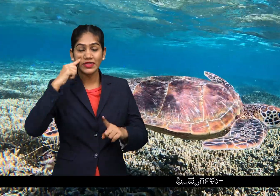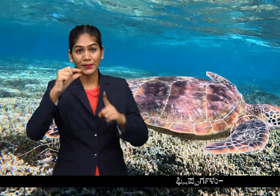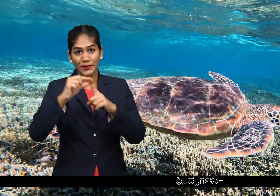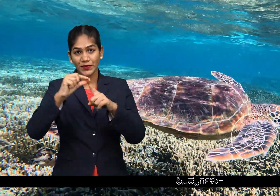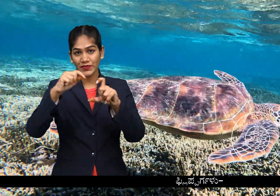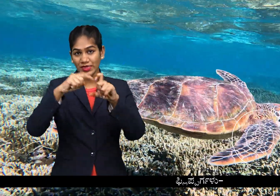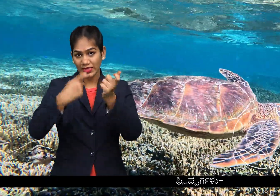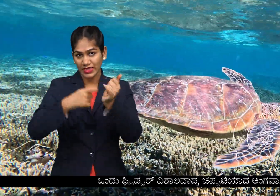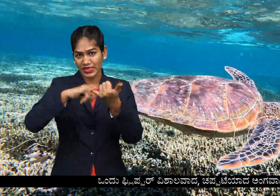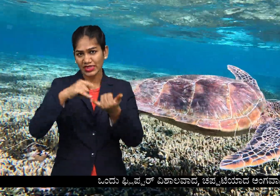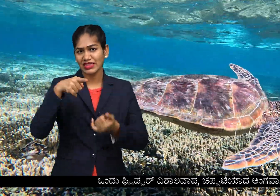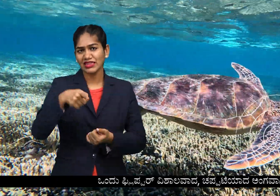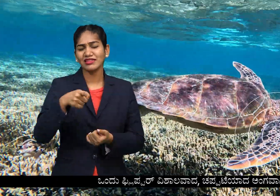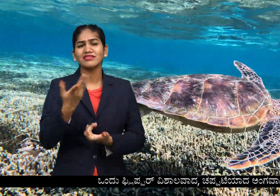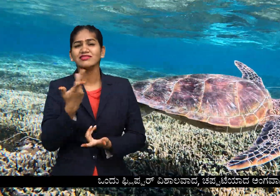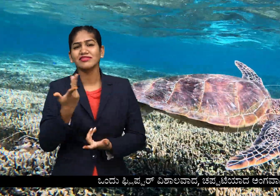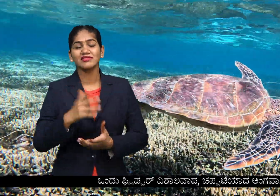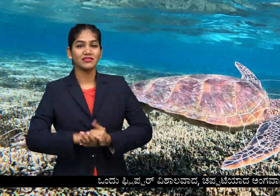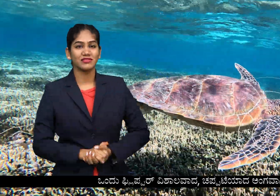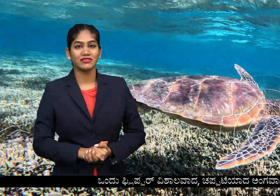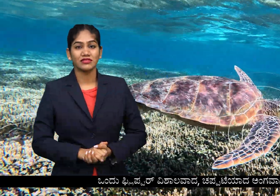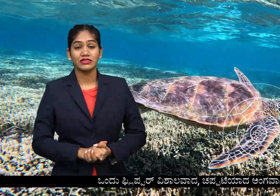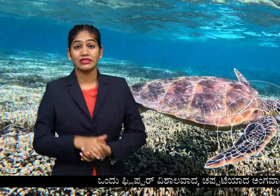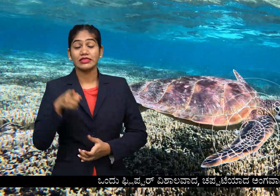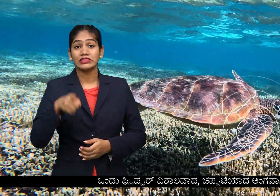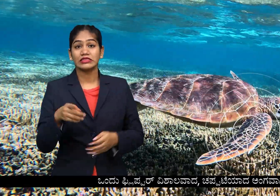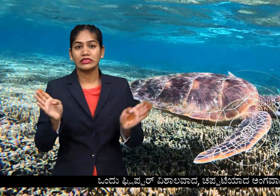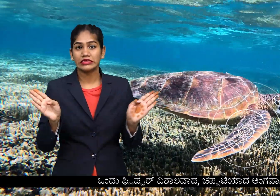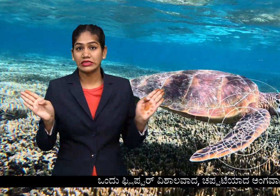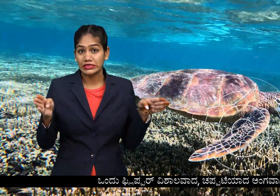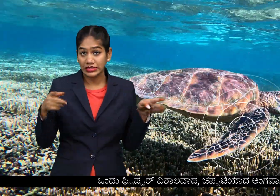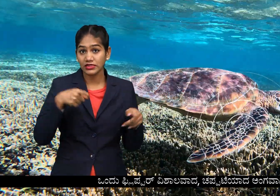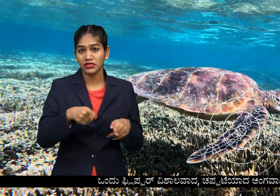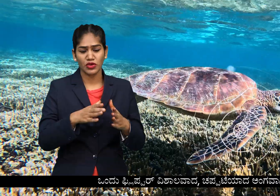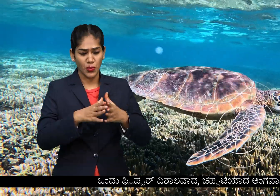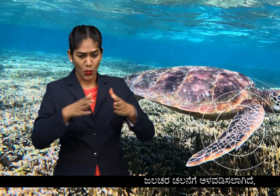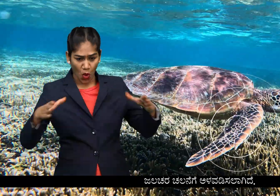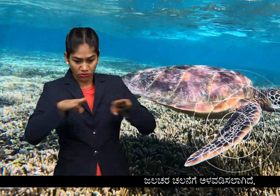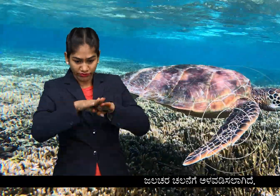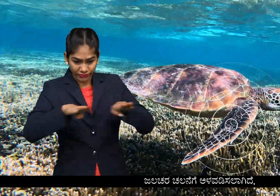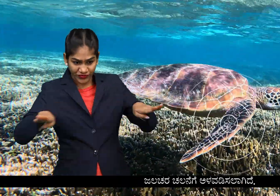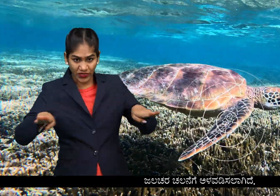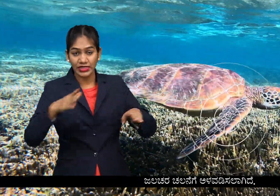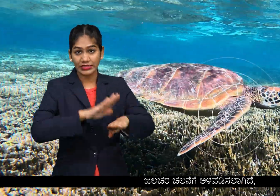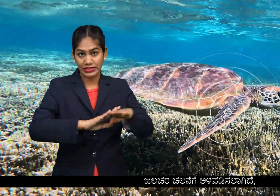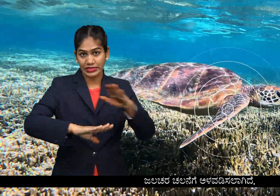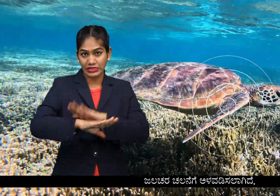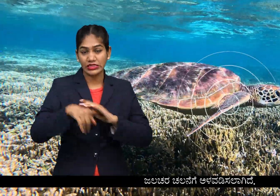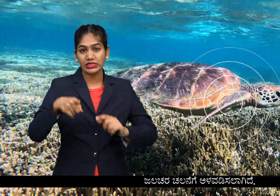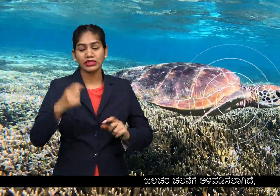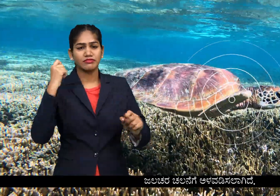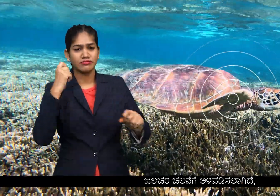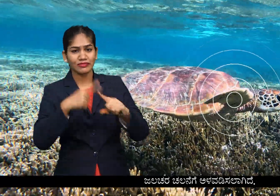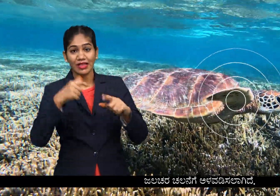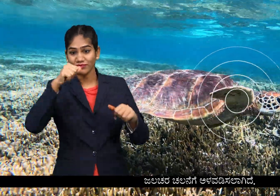ಫ್ಲಿಪ್ಪರ್ಗಳು. ಒಂದು ಫ್ಲಿಪ್ಪರ್ ವಿಶಾಲವಾದ ಚಪ್ಪಟೆಯಾದ ಅಂಗವಾಗಿದ್ದು ಜಲಚರ ಚಲನೆಗೆ